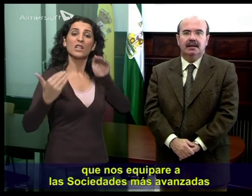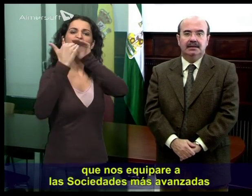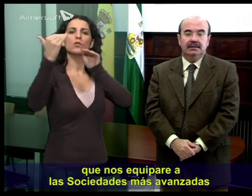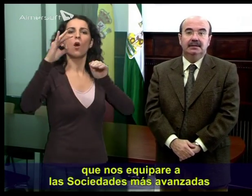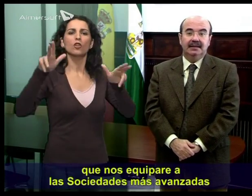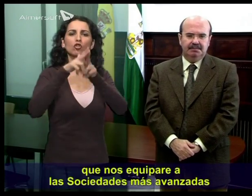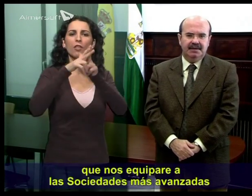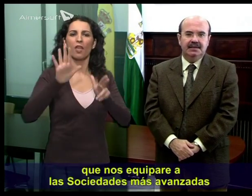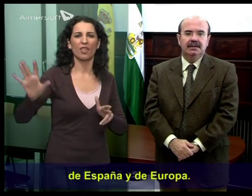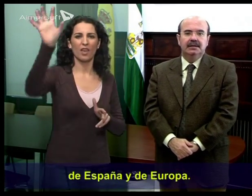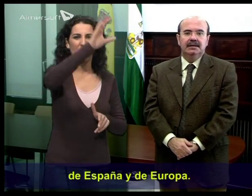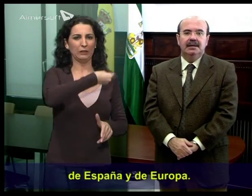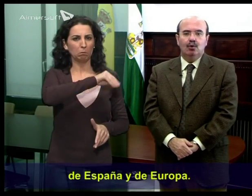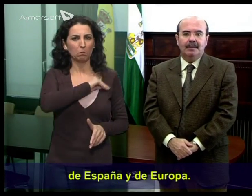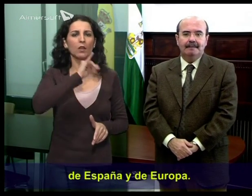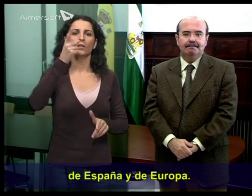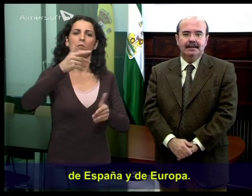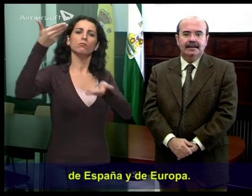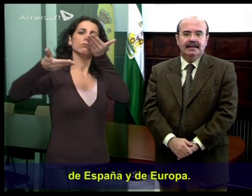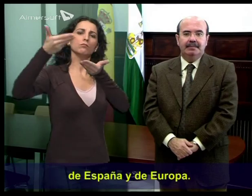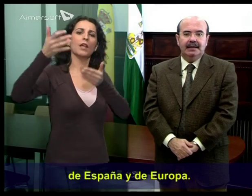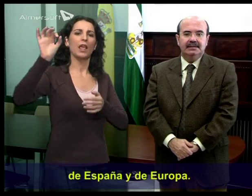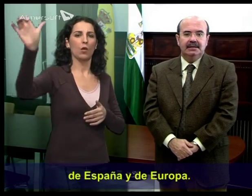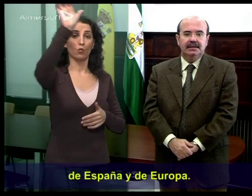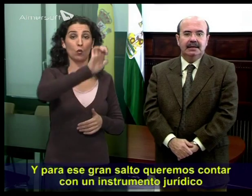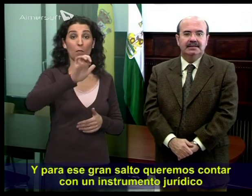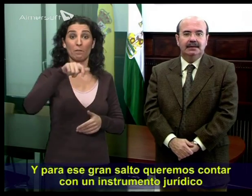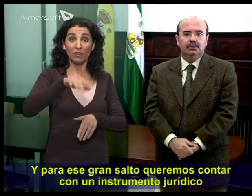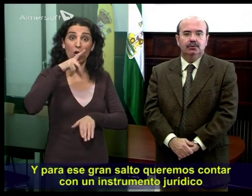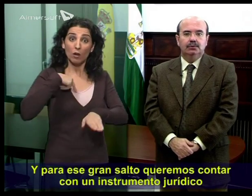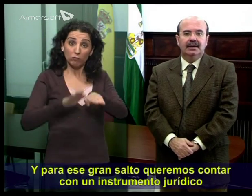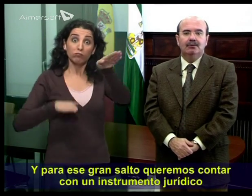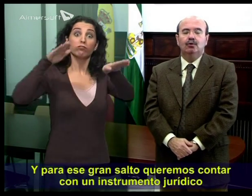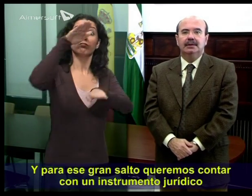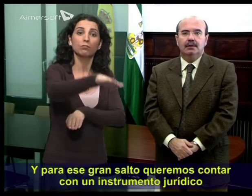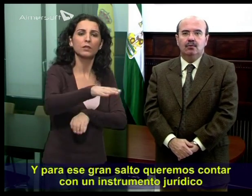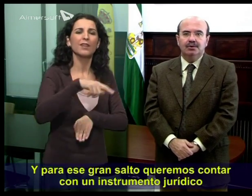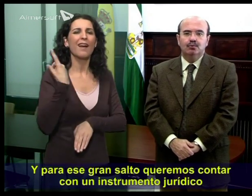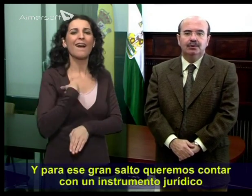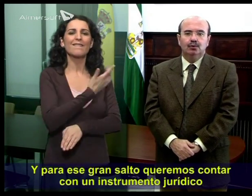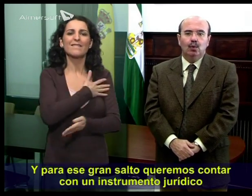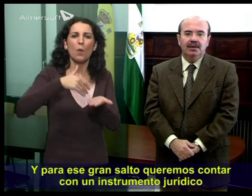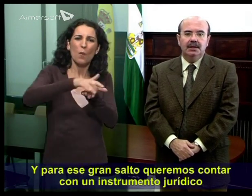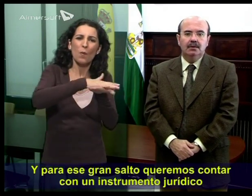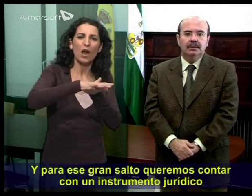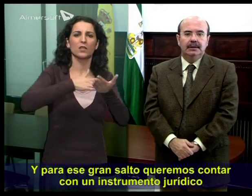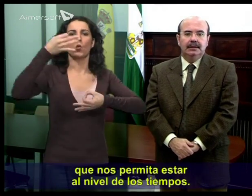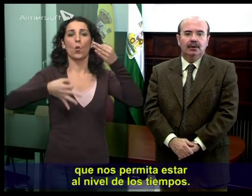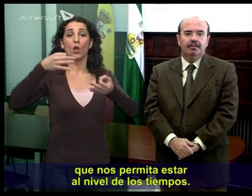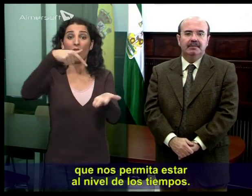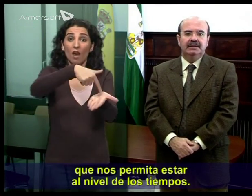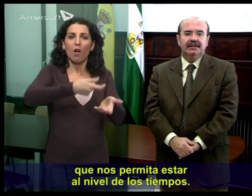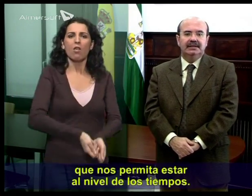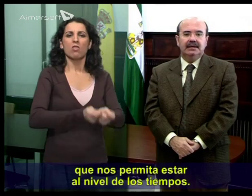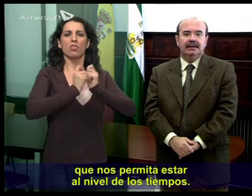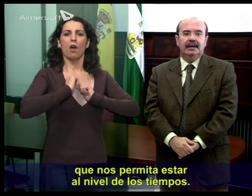más avanzadas de España y de Europa. Y para ese gran salto queremos contar con un instrumento jurídico que